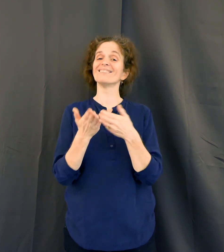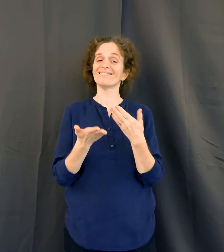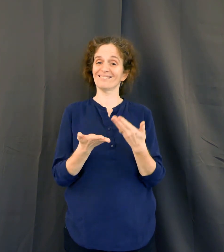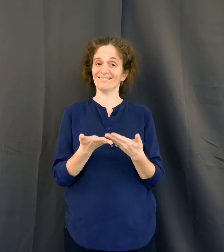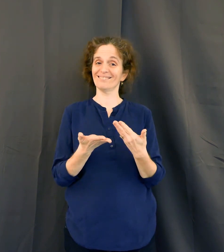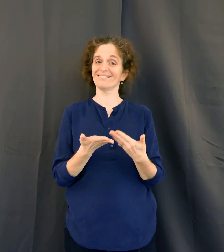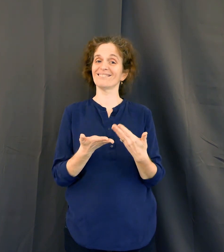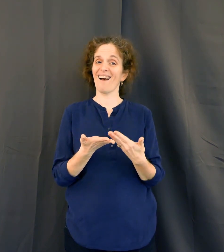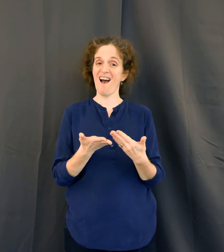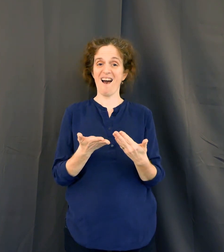Et depuis ce jour,